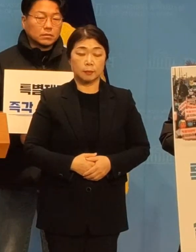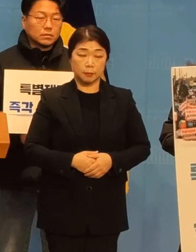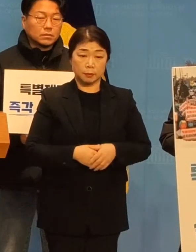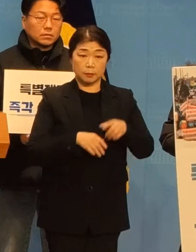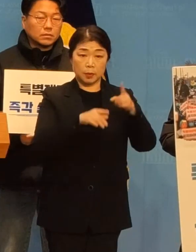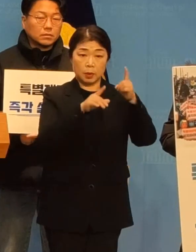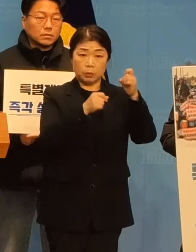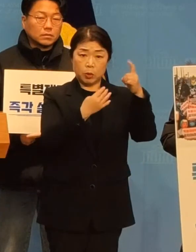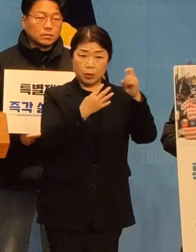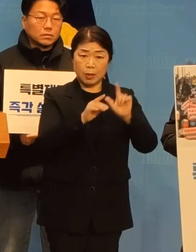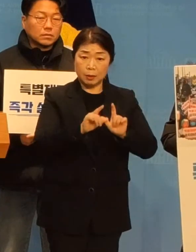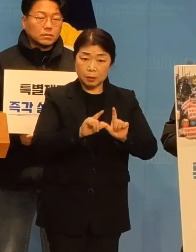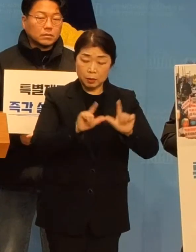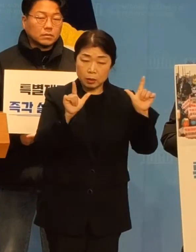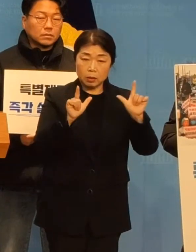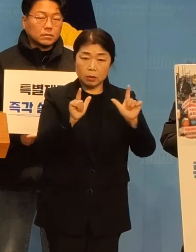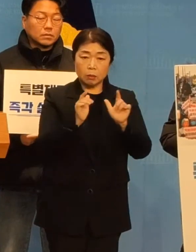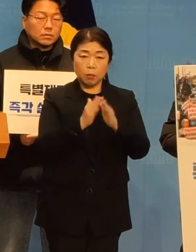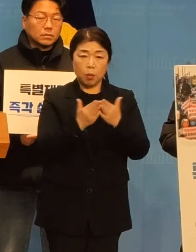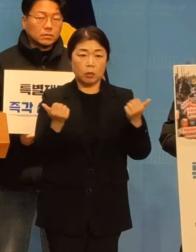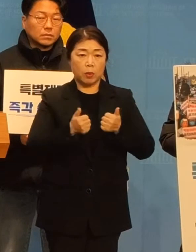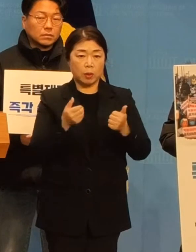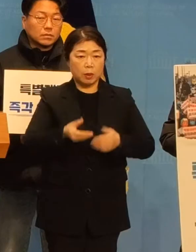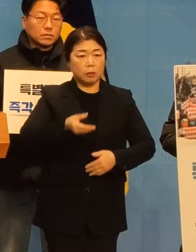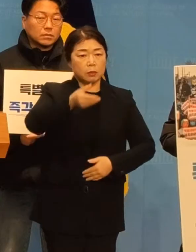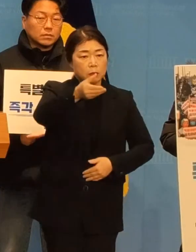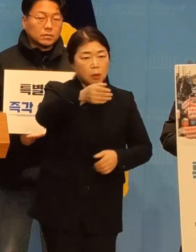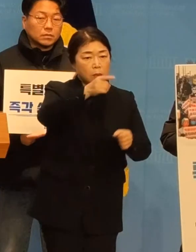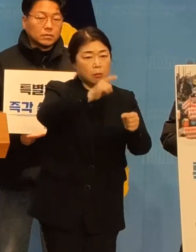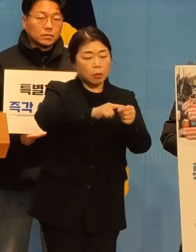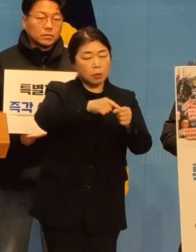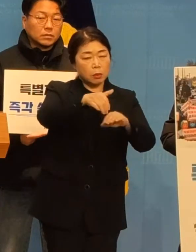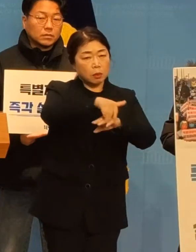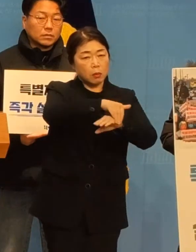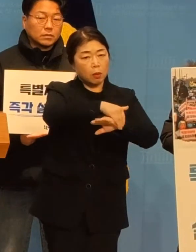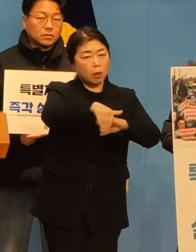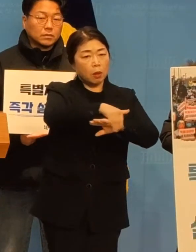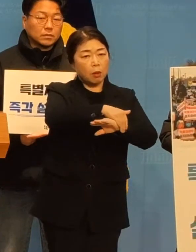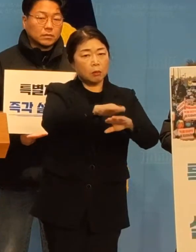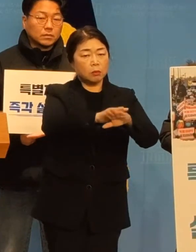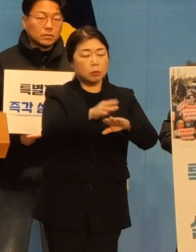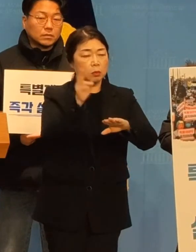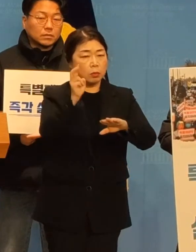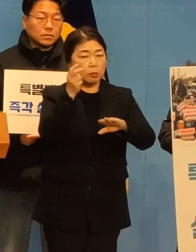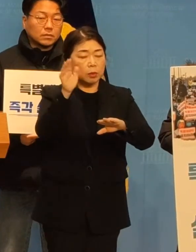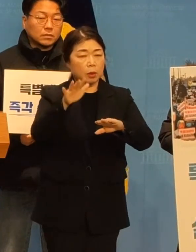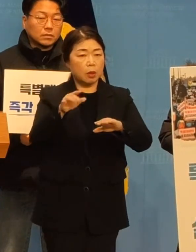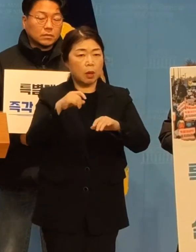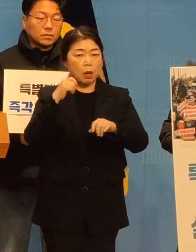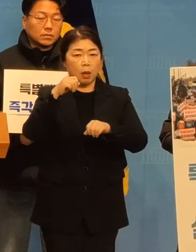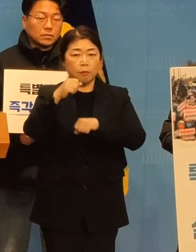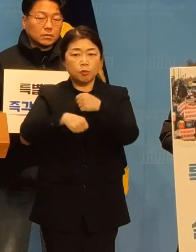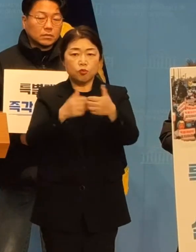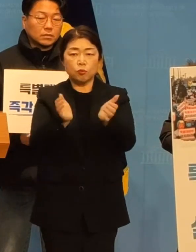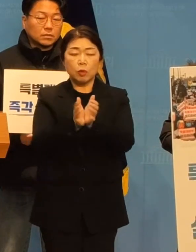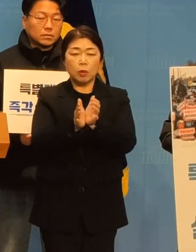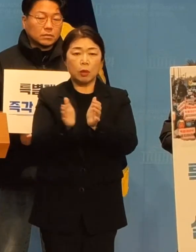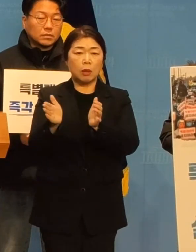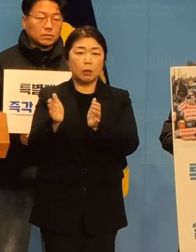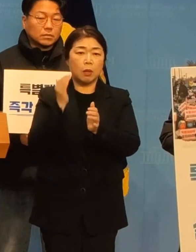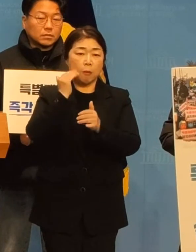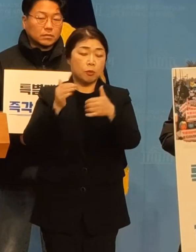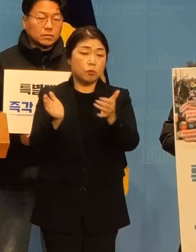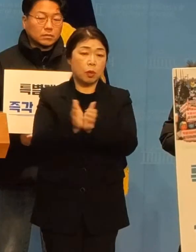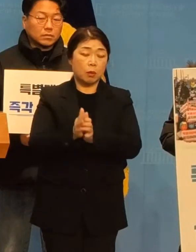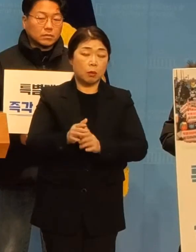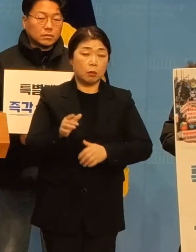11월 4일 날 본회의에 올라가는 것으로 예상했지만 또다시 민주당에서 8일 날 의원총회를